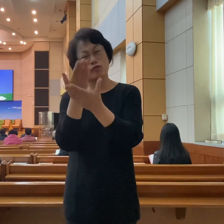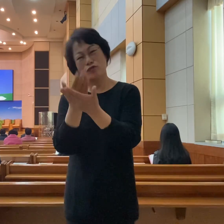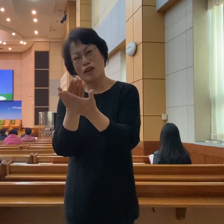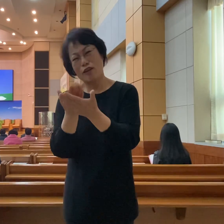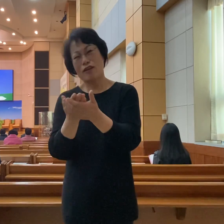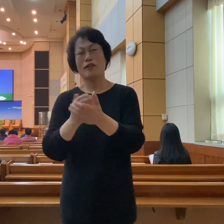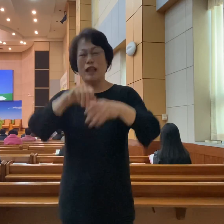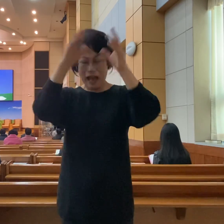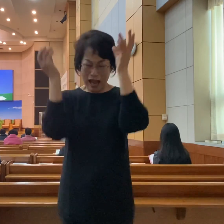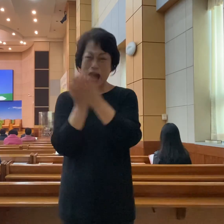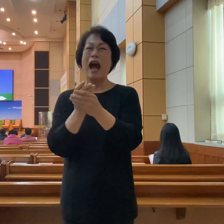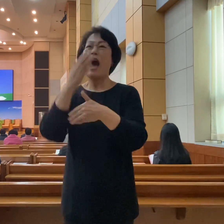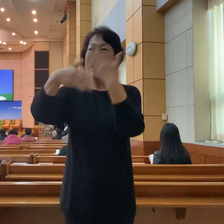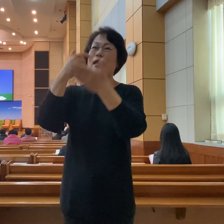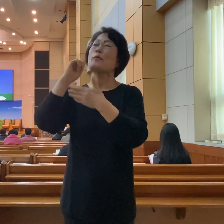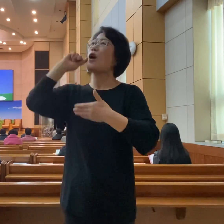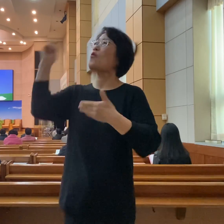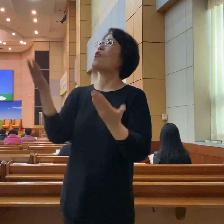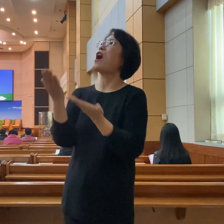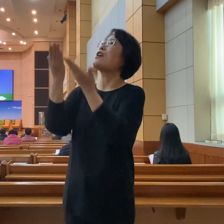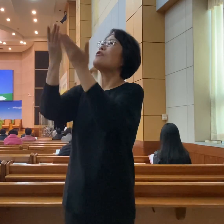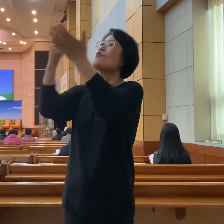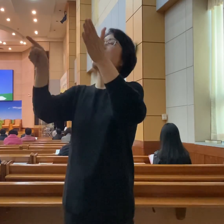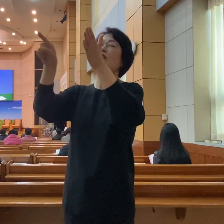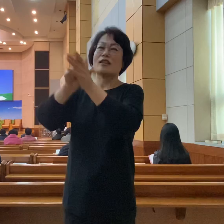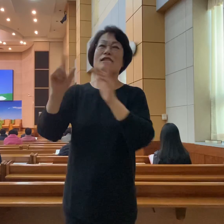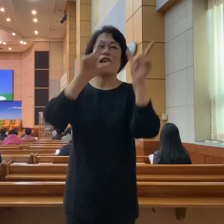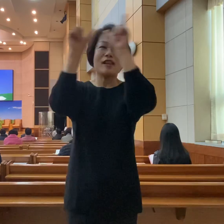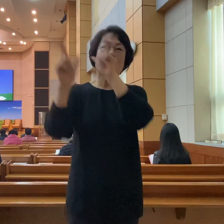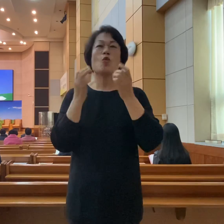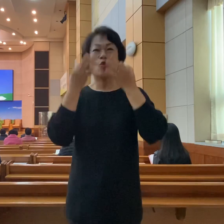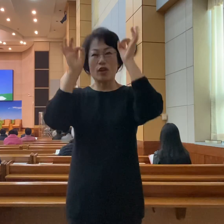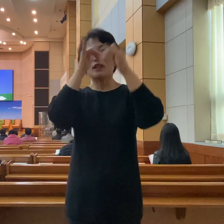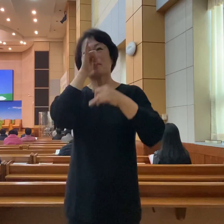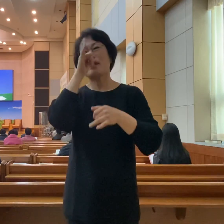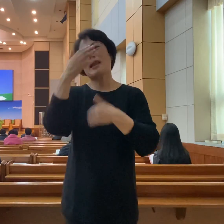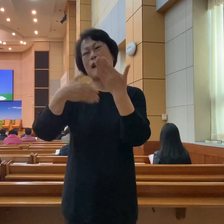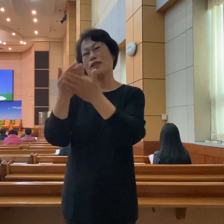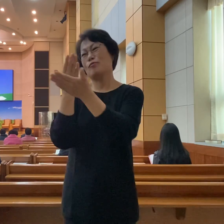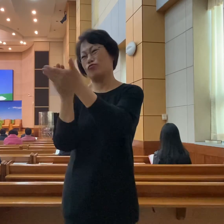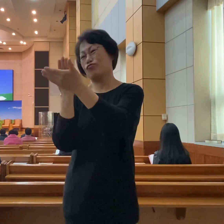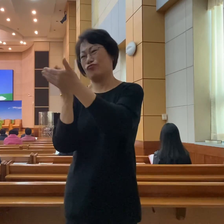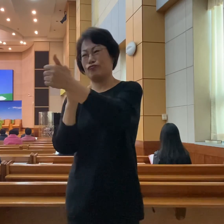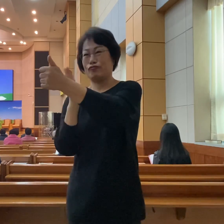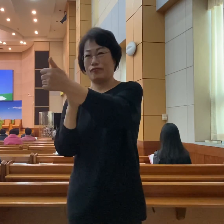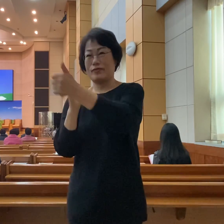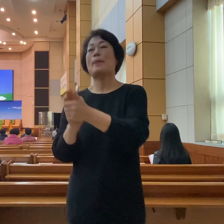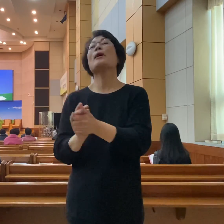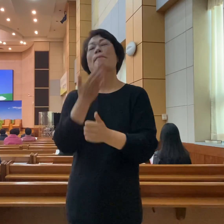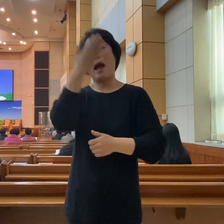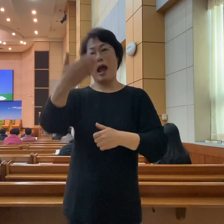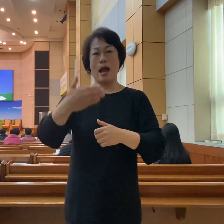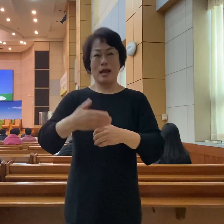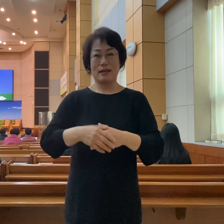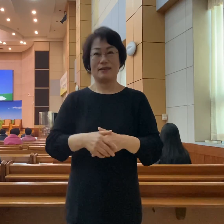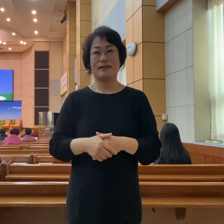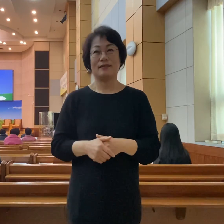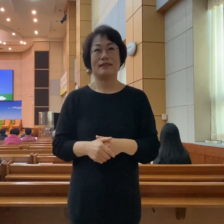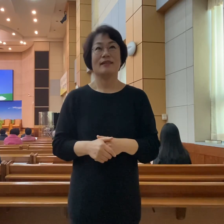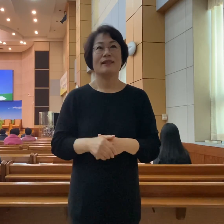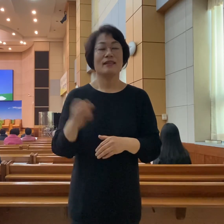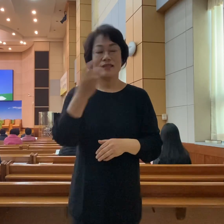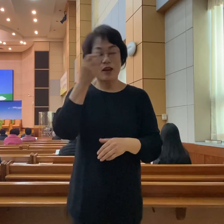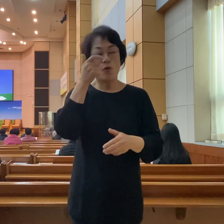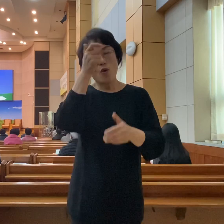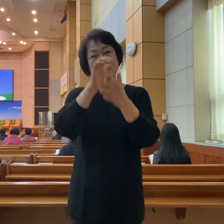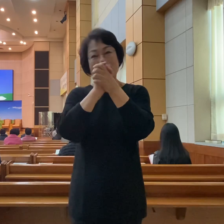우리 다 하나님의 영광을 위해 살려고 이렇게 하는 것이니까 하나님 들어주십시오 하면은 되는 거예요. 그래 자꾸